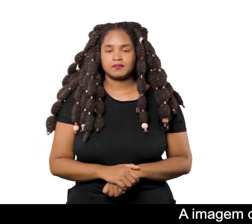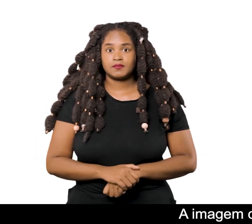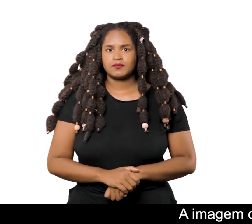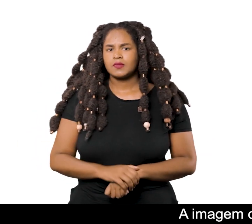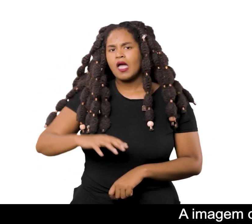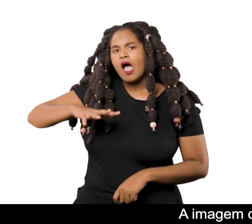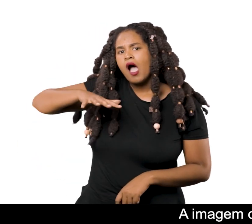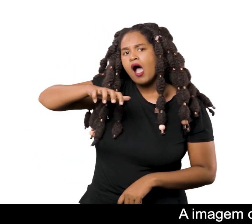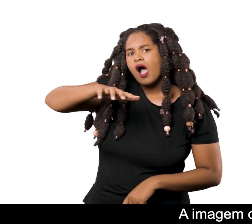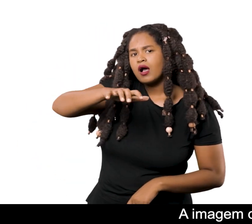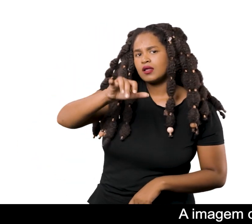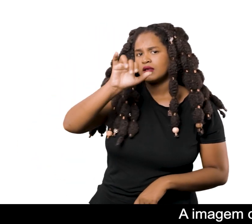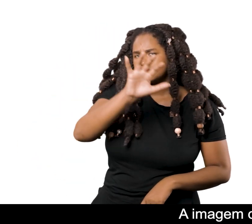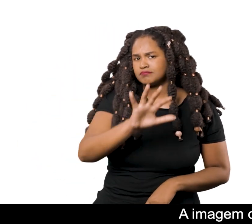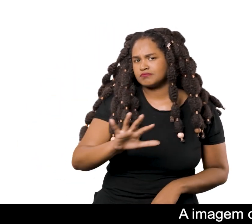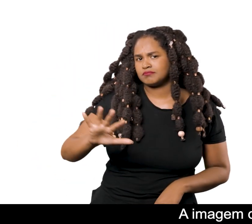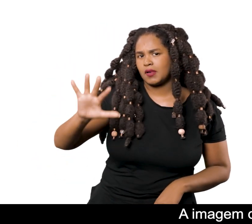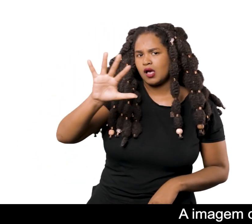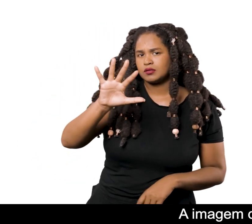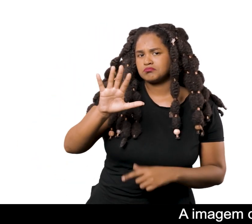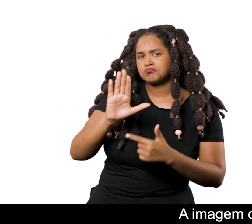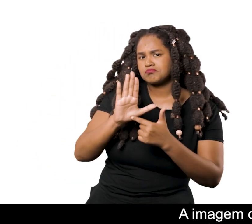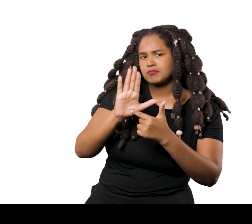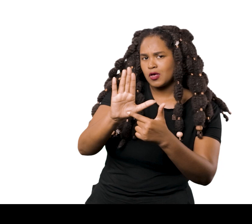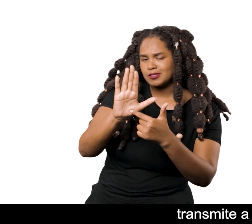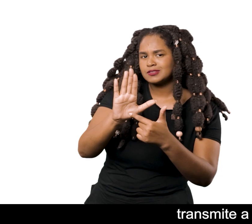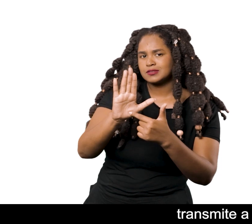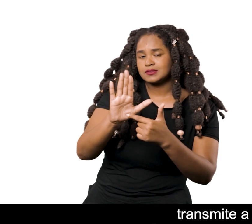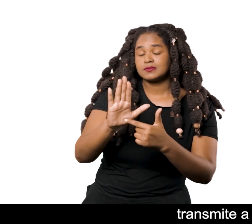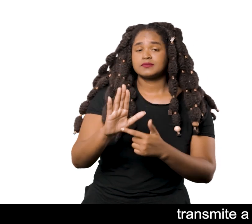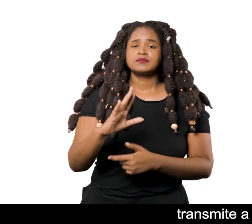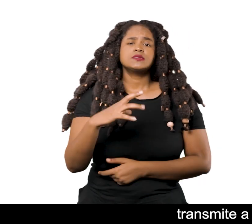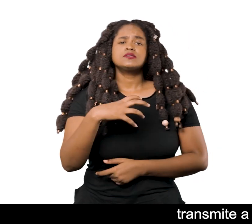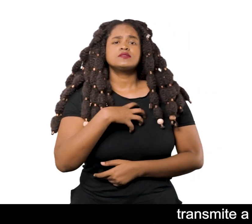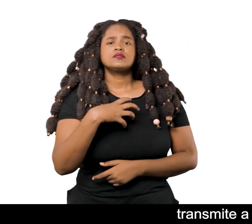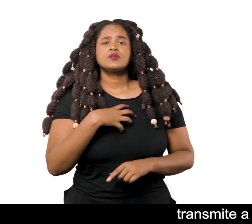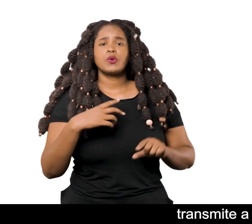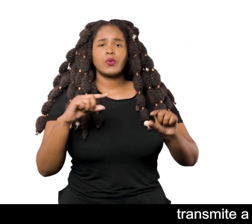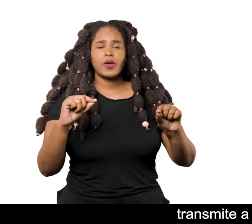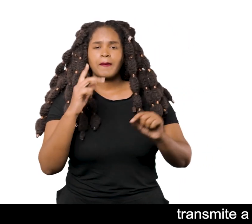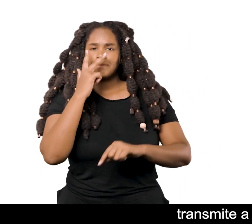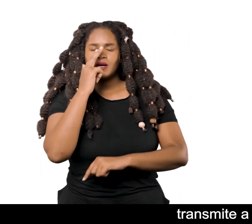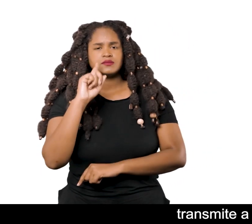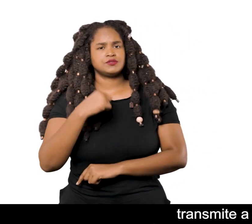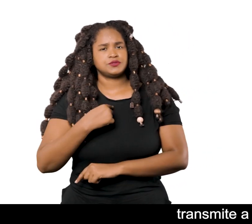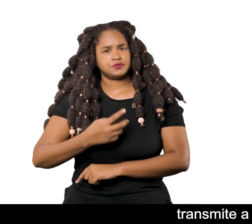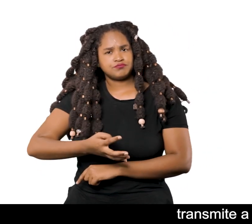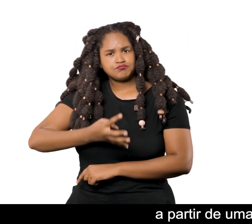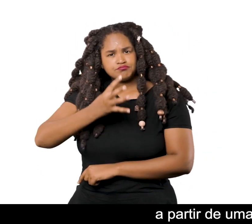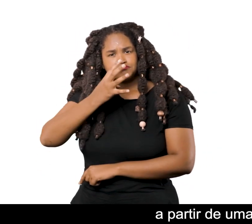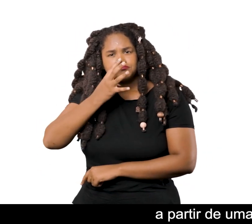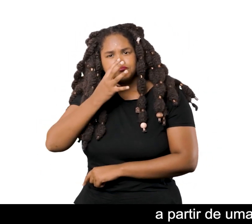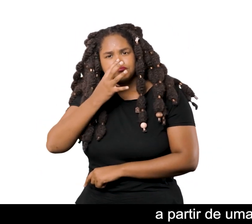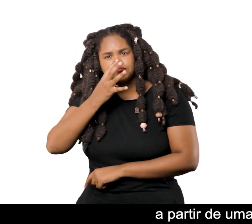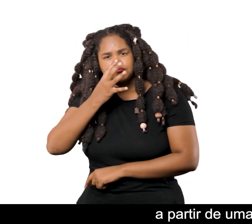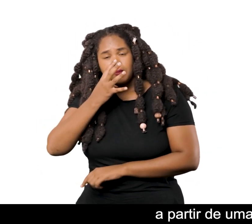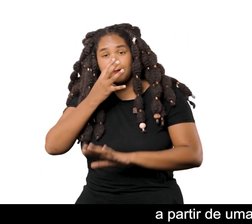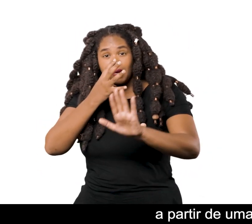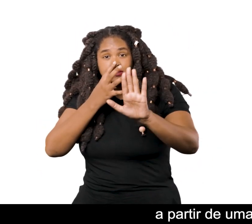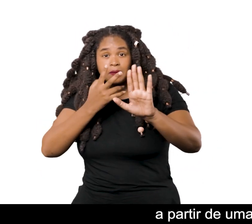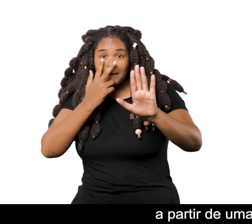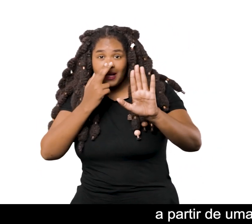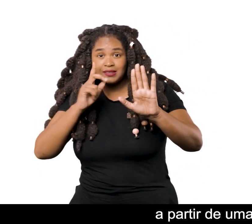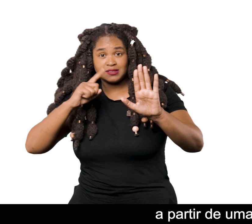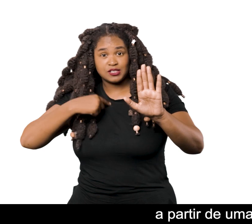A imagem da aranha no centro dos planos sobrepostos transmite a sensação de que a estamos observando a partir de uma